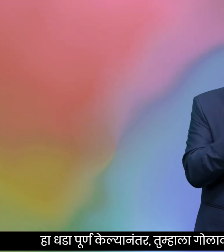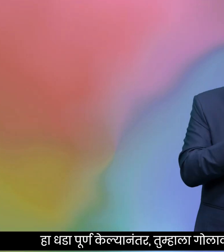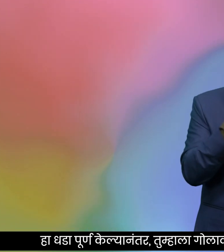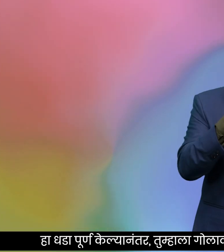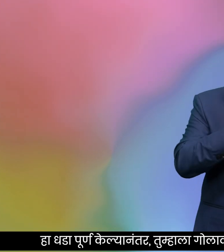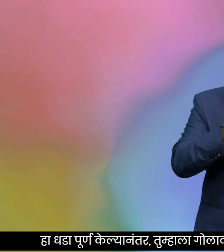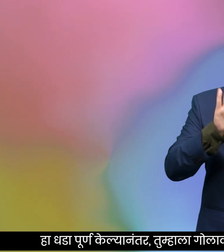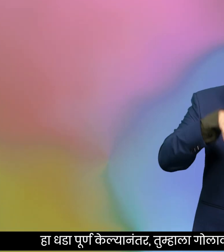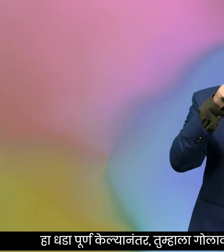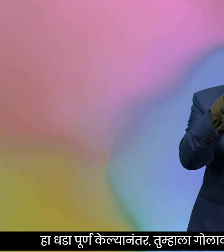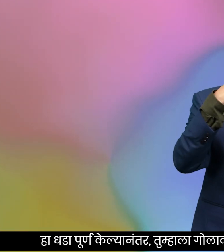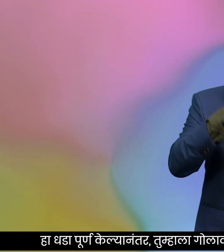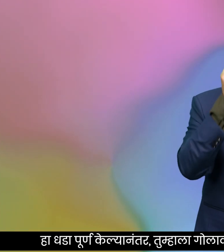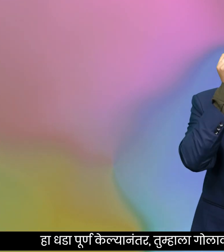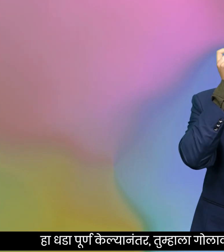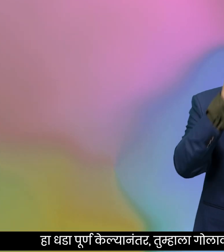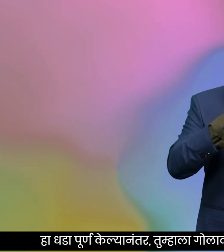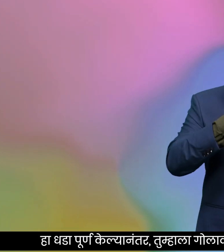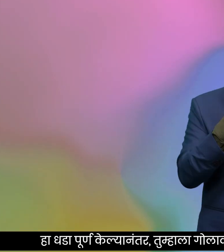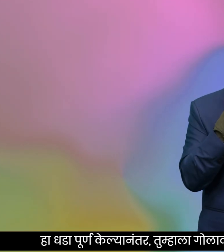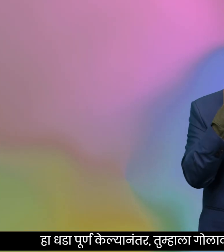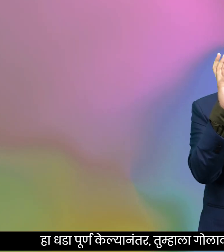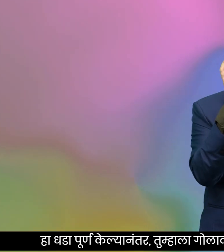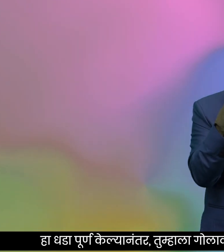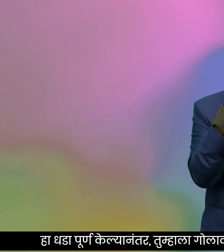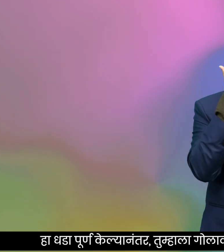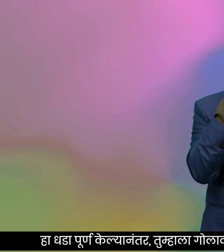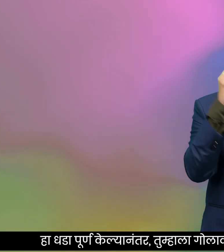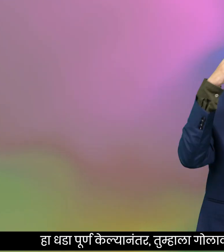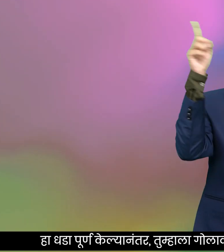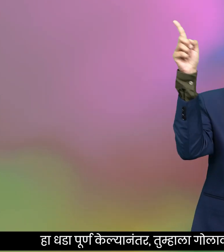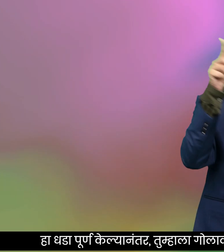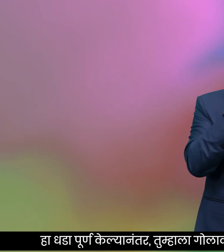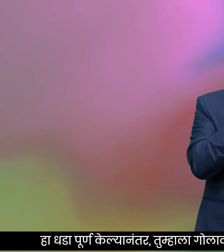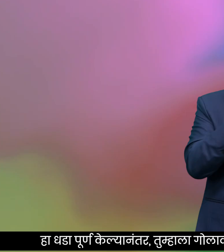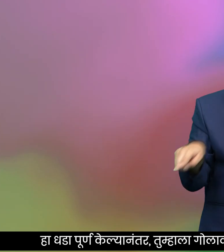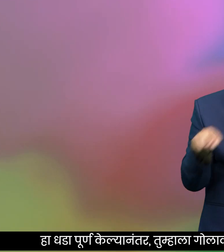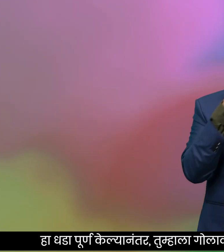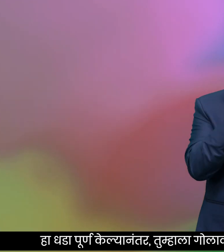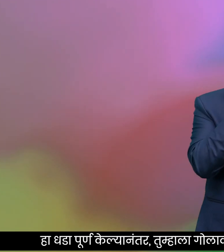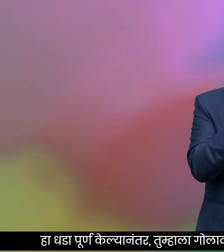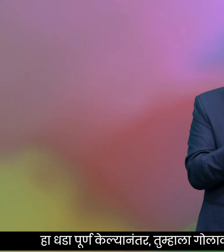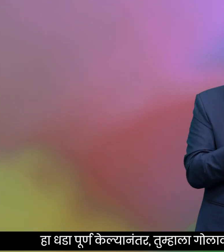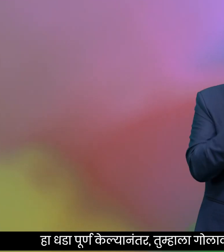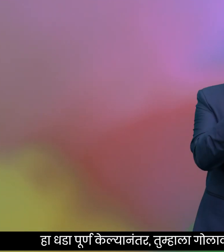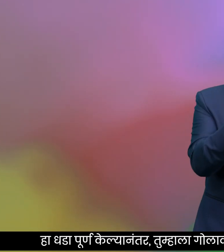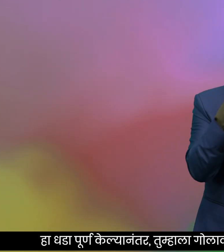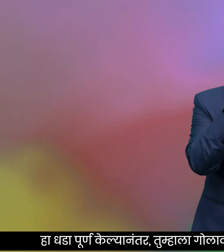हा धडा पूर्ण केल्यानंतर तुम्हाला गोलाकार आरसे प्रकाश कसा परावर्तित करतात हे समजेल.